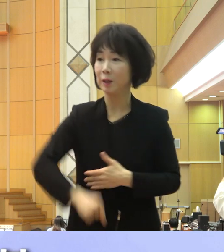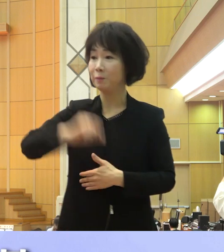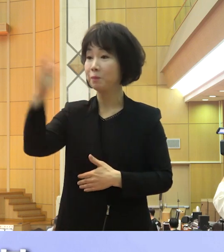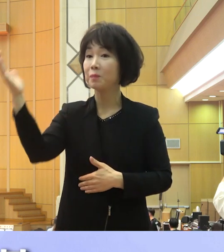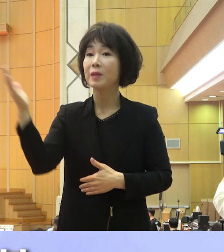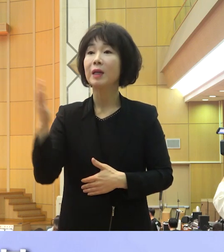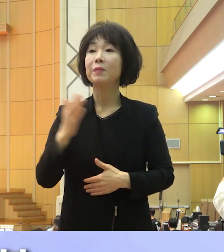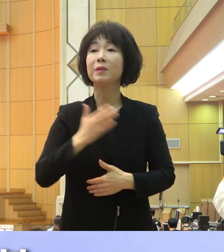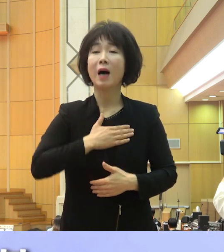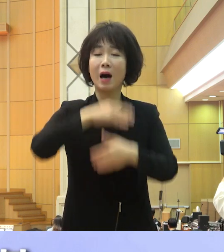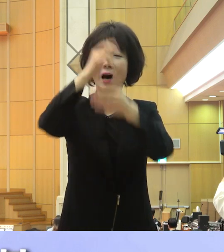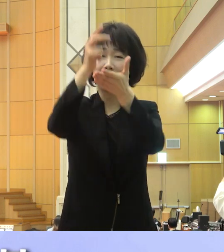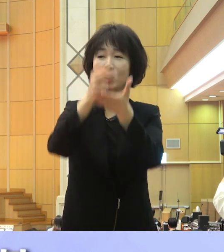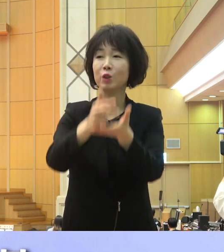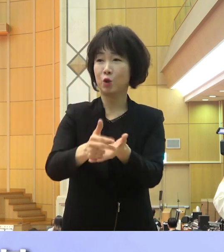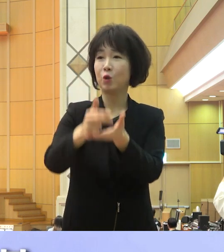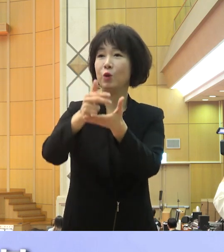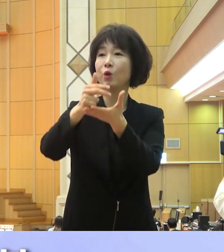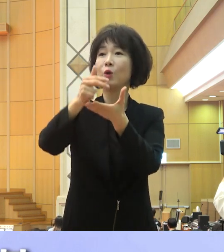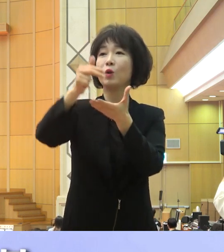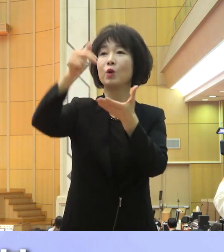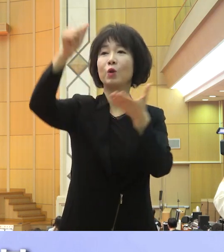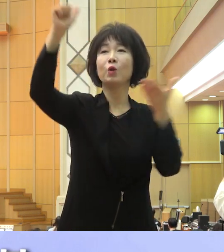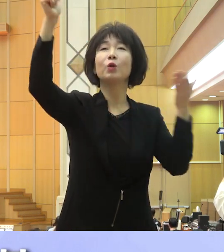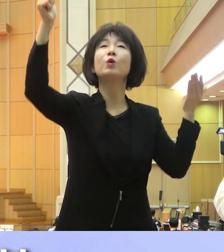되어, 나는